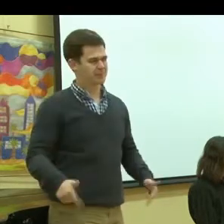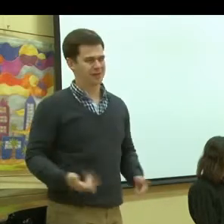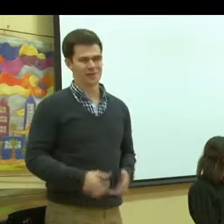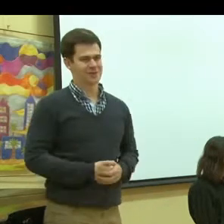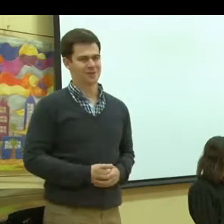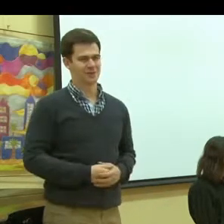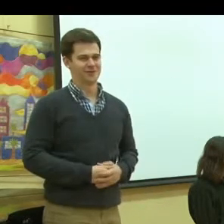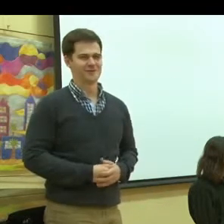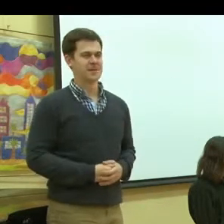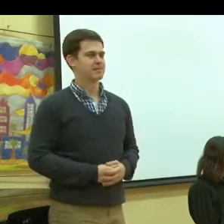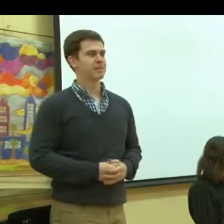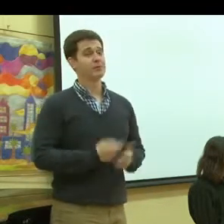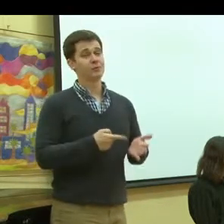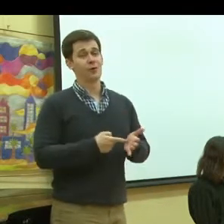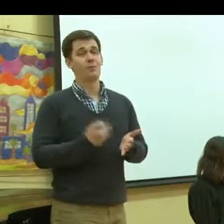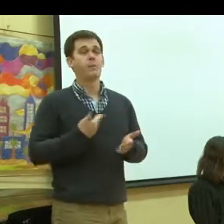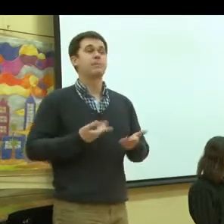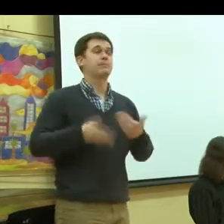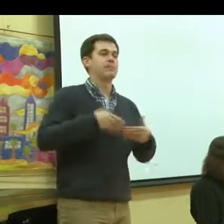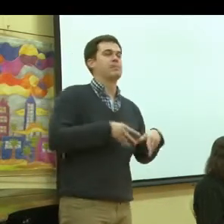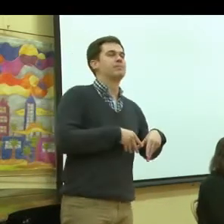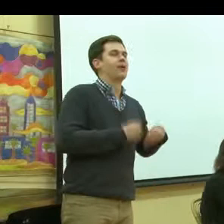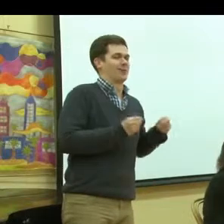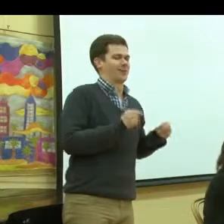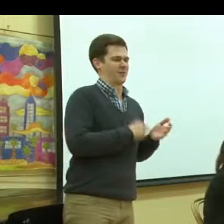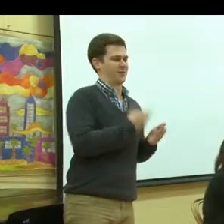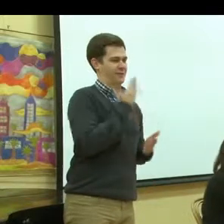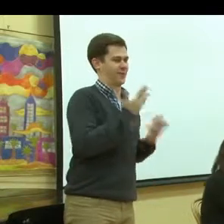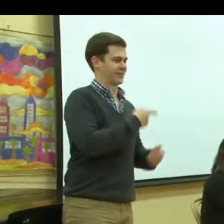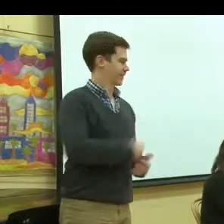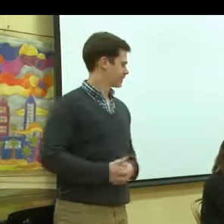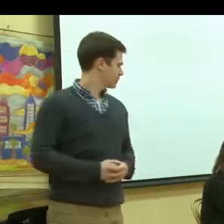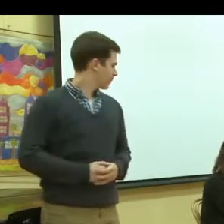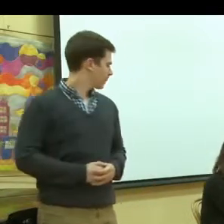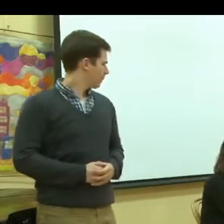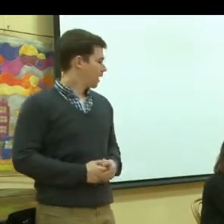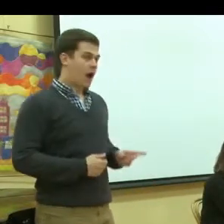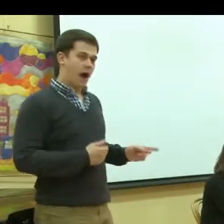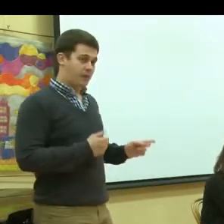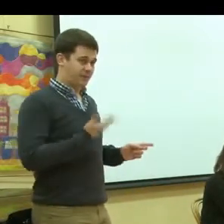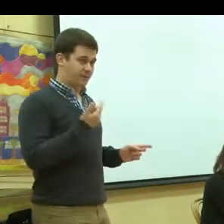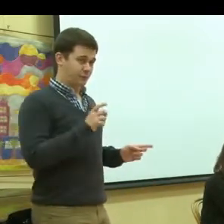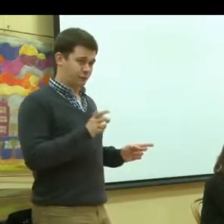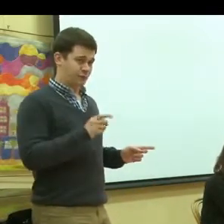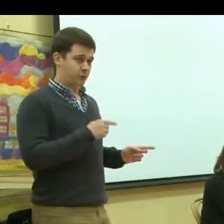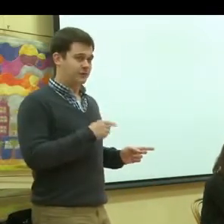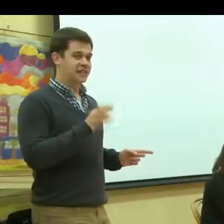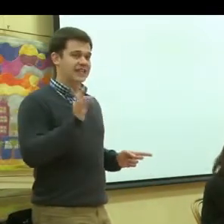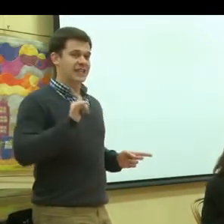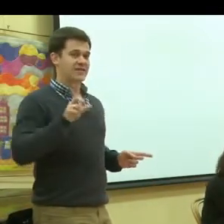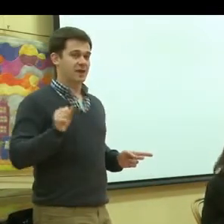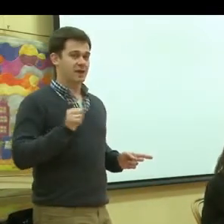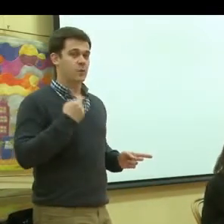es pobre. Więc to właśnie takie są korzenie. Lo siento. Nie wiem, czy zwrócili Państwo uwagę na to, co powiedziała